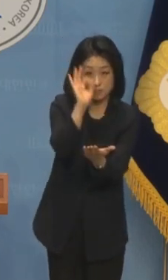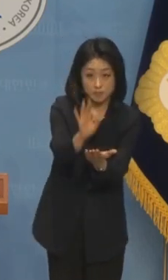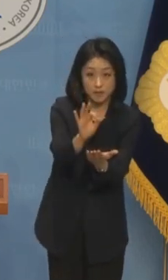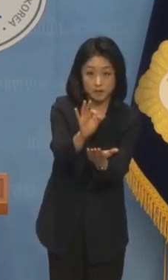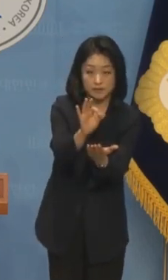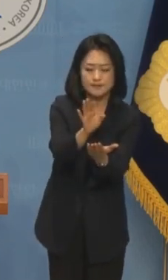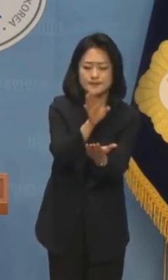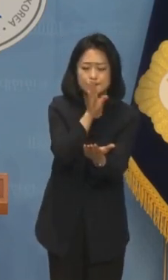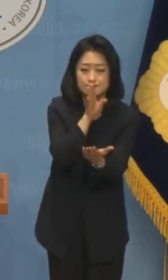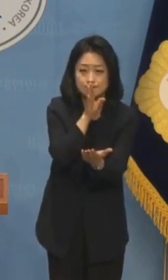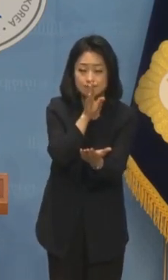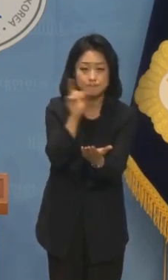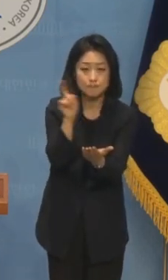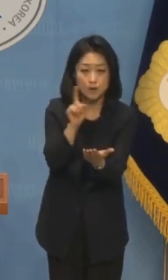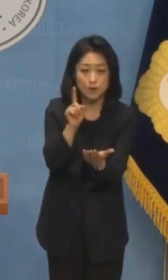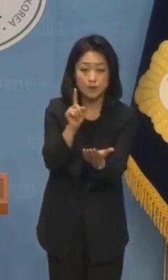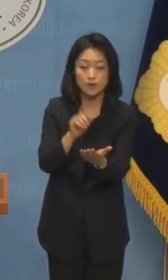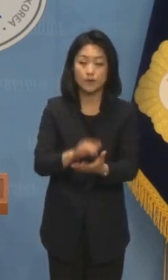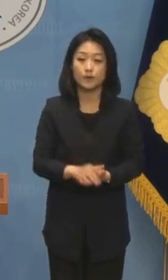분명히